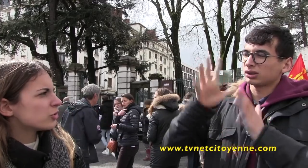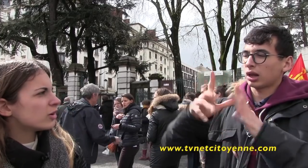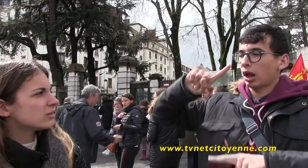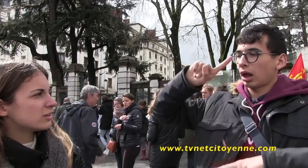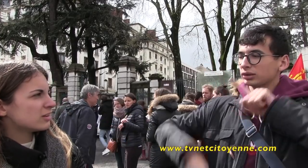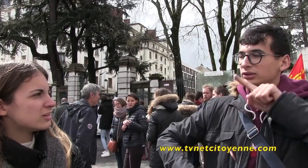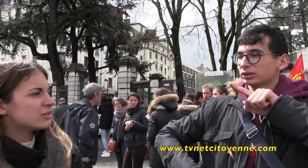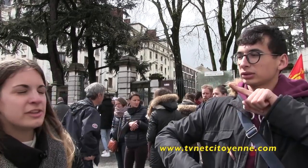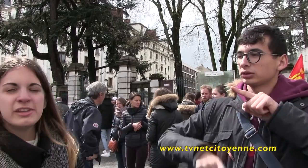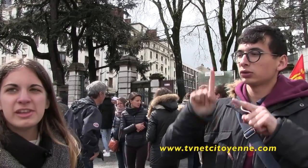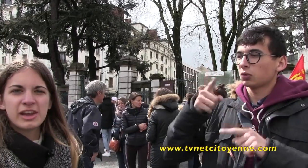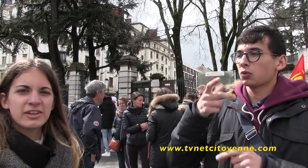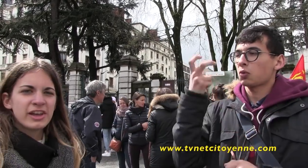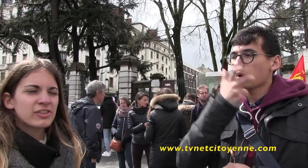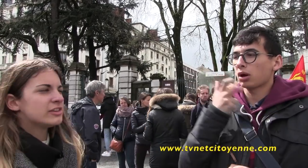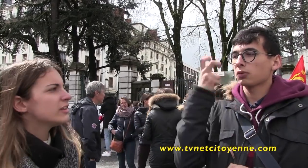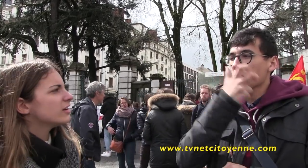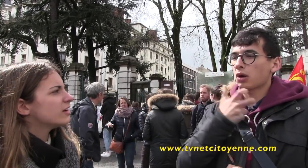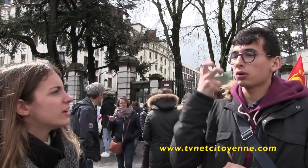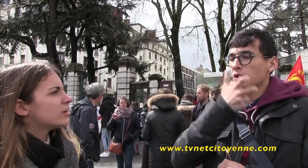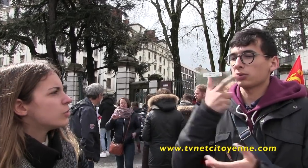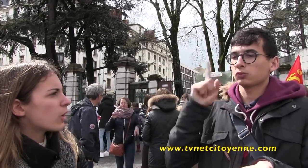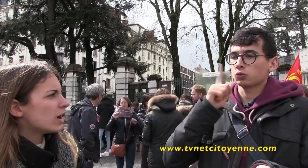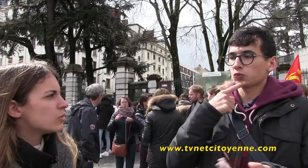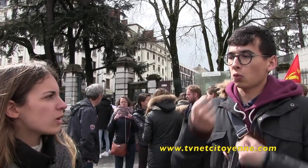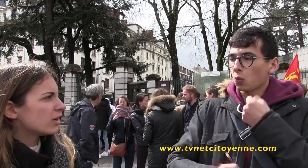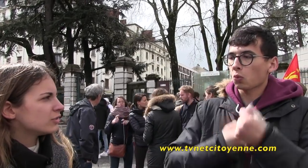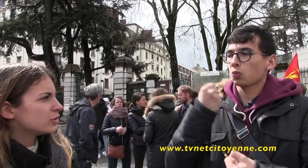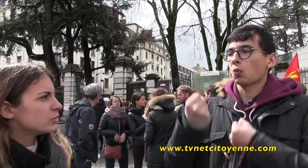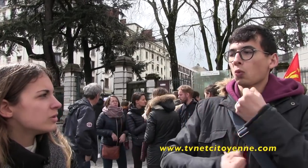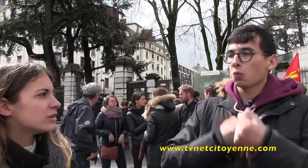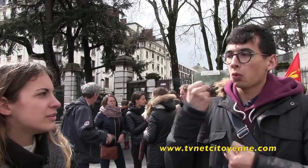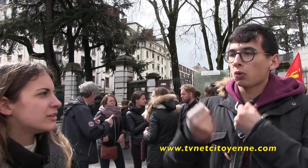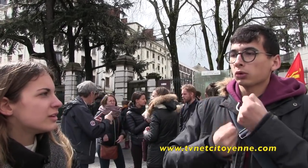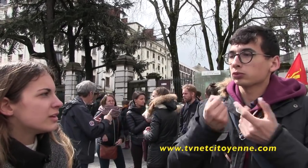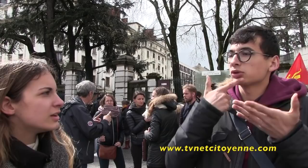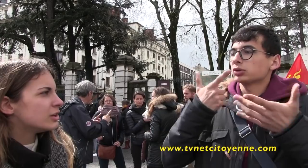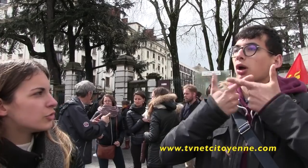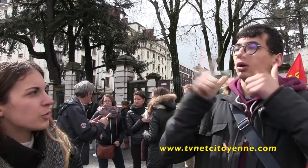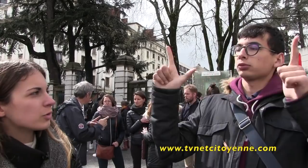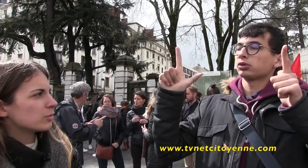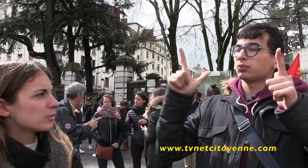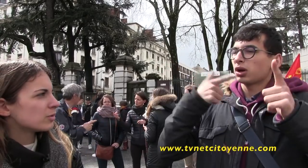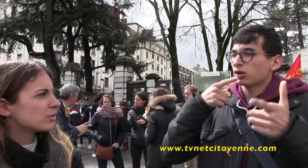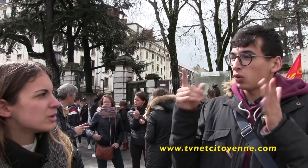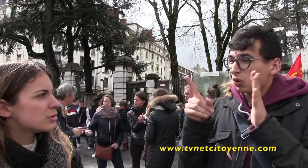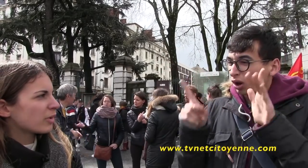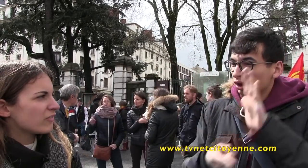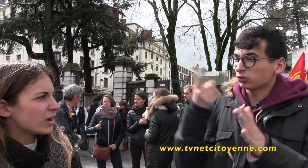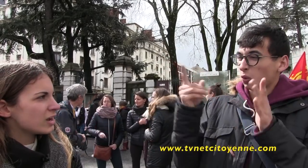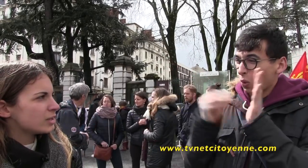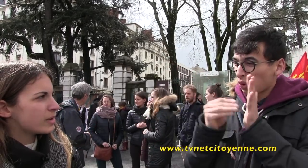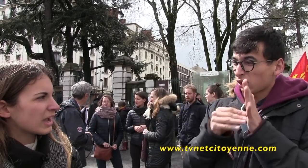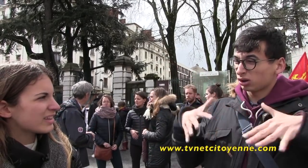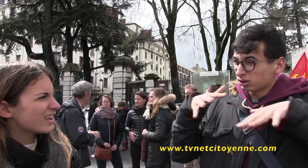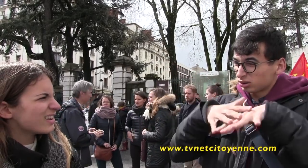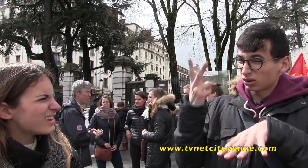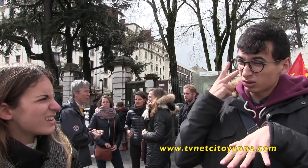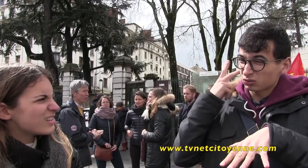ans, les signes c'était interdit. L'oral, c'est tout. Et les sourds, ils préfèrent la liberté. Non,